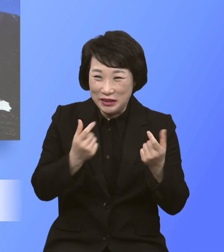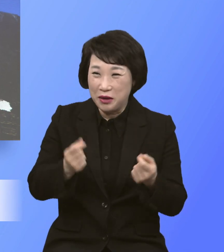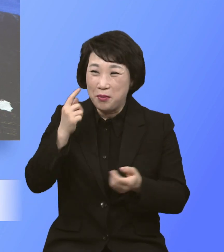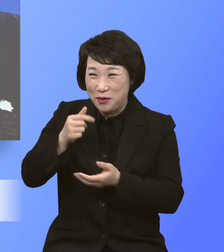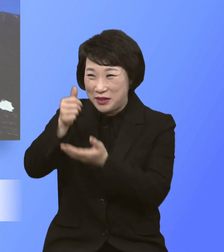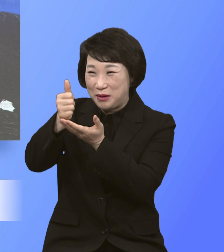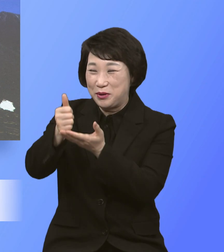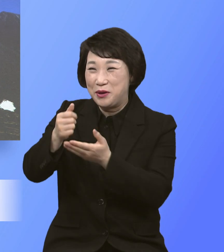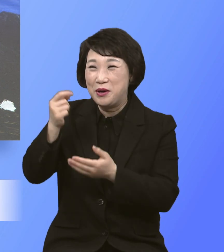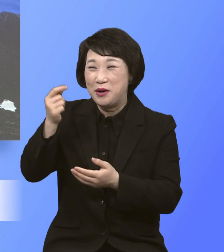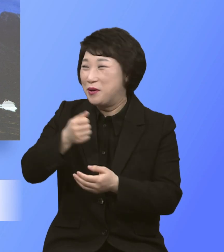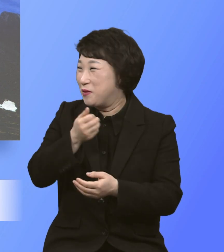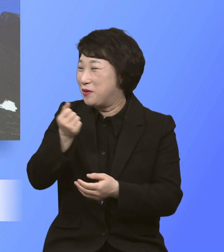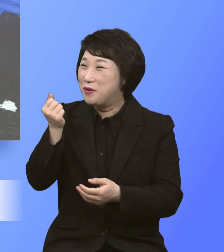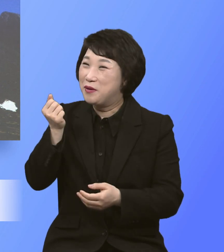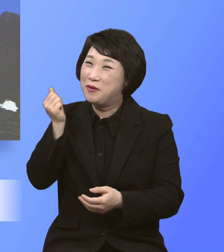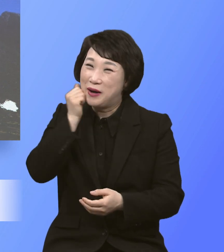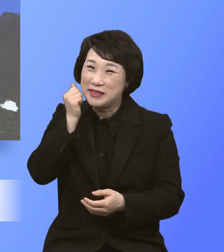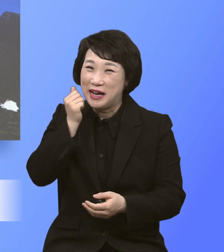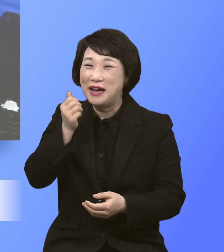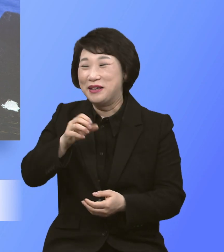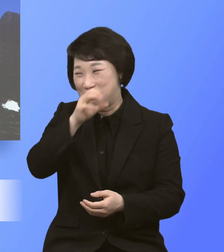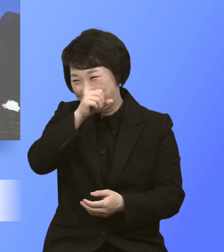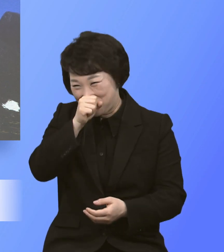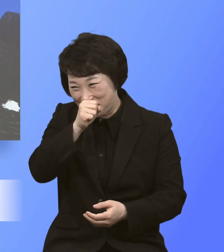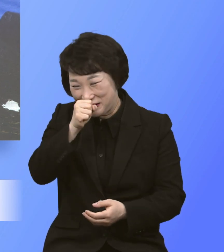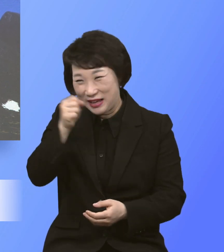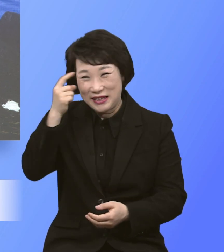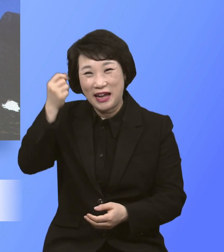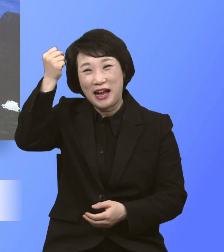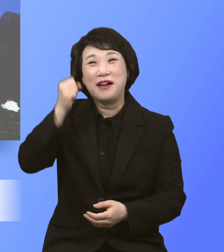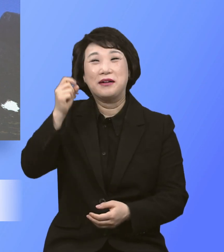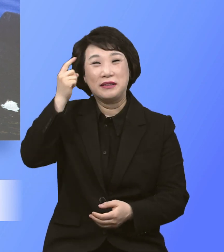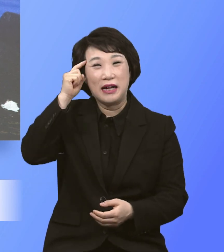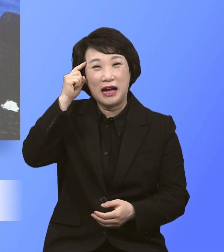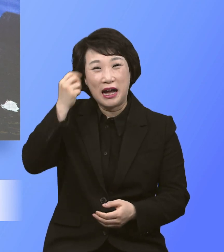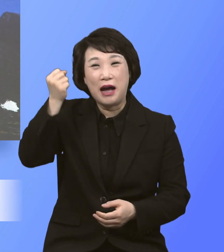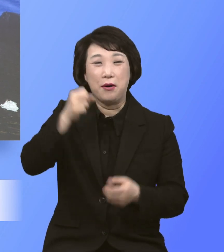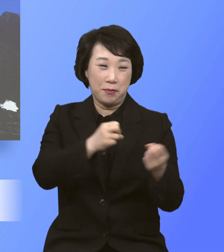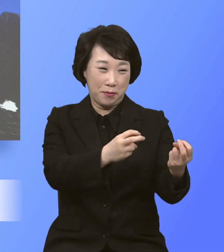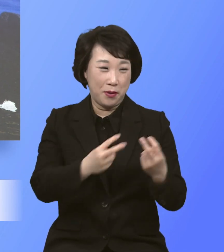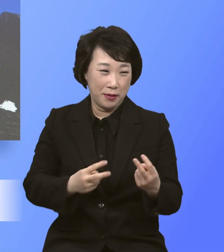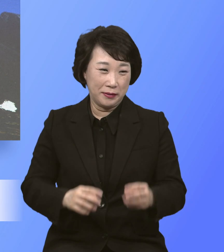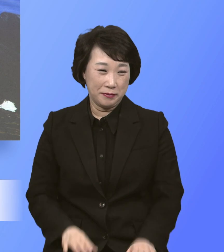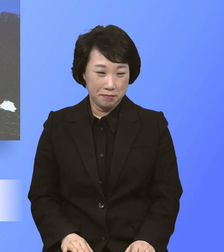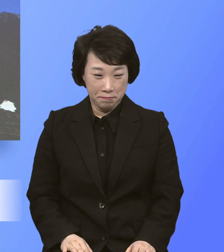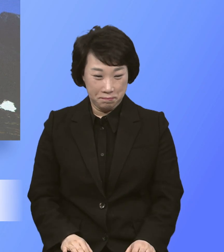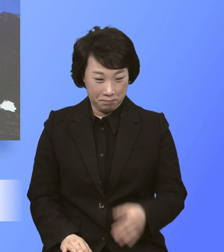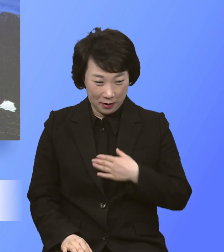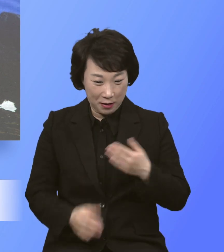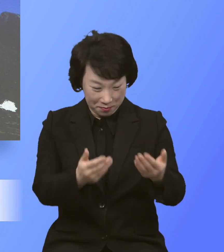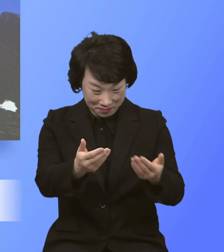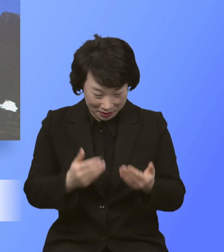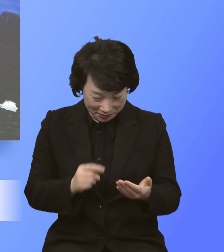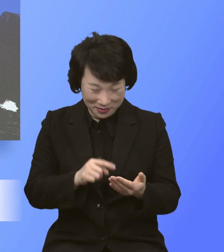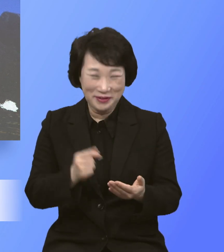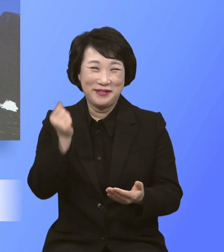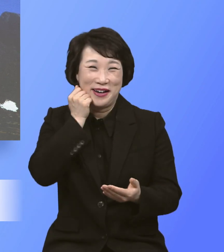과자를 크게 여길 것이다, 이게 생각하고 보내지 않겠어요? 그래서 내가 과자를 크게 여겼어요.